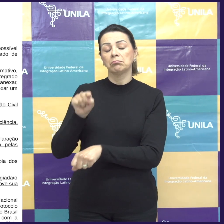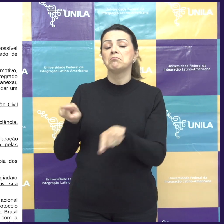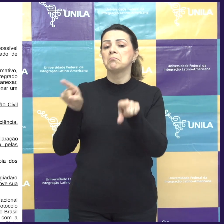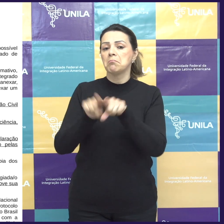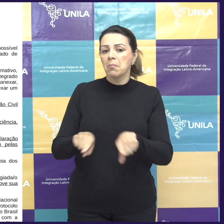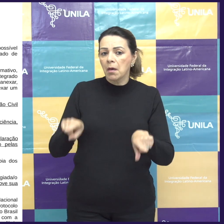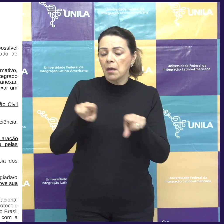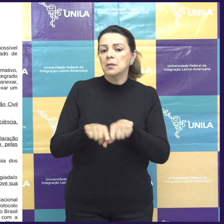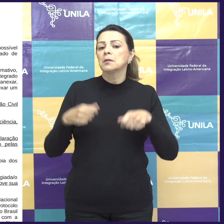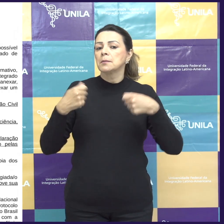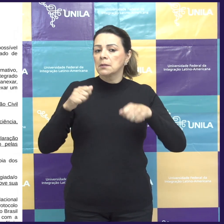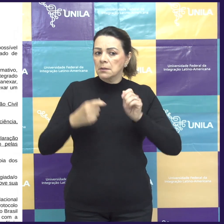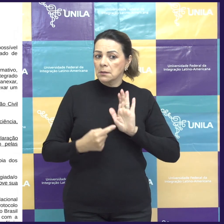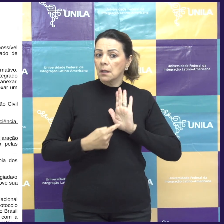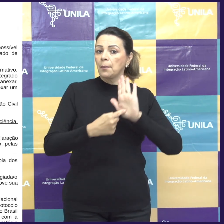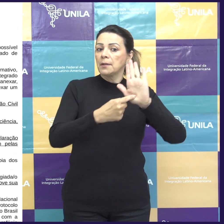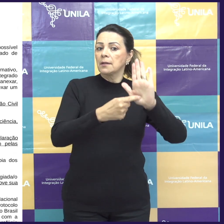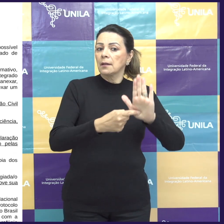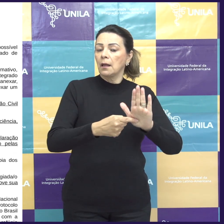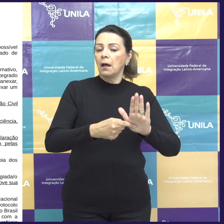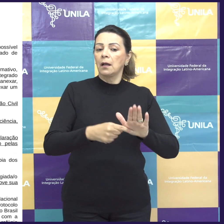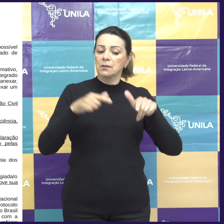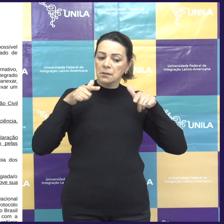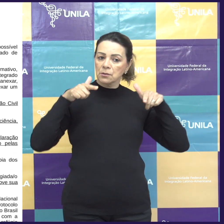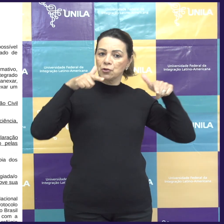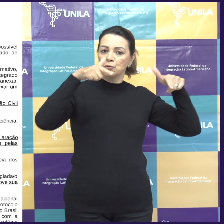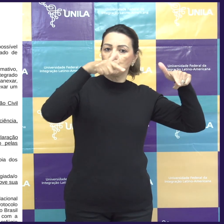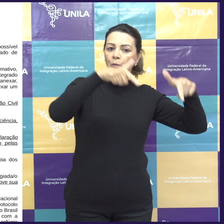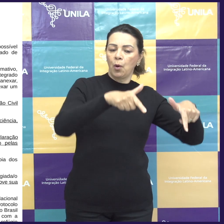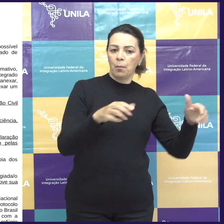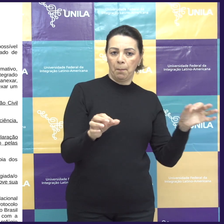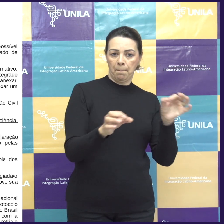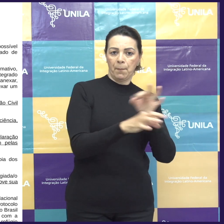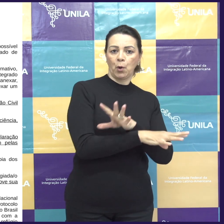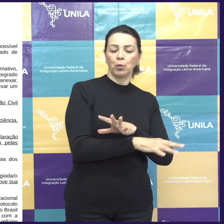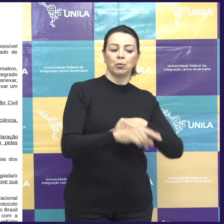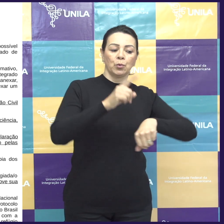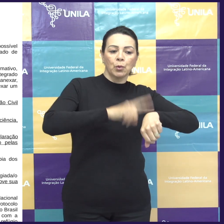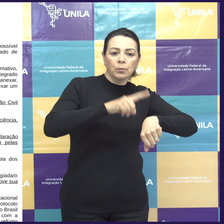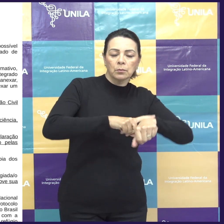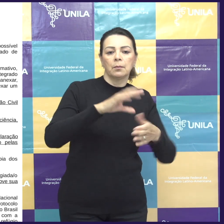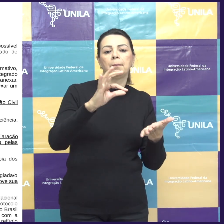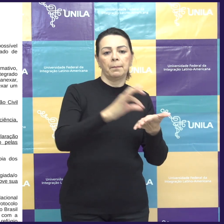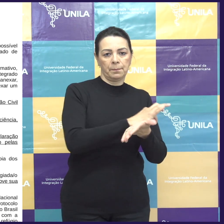mesmo deverá apresentar o diploma ou certificado de conclusão de curso de graduação no ato da